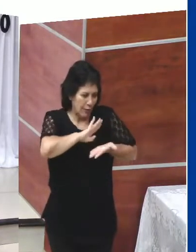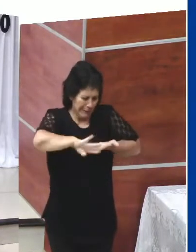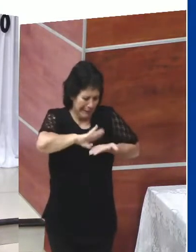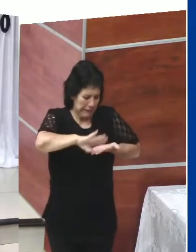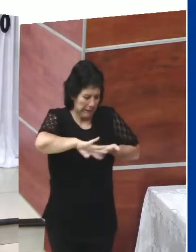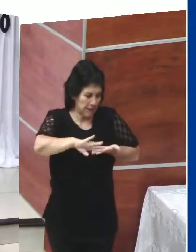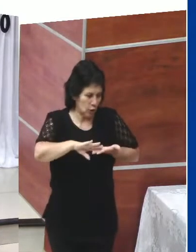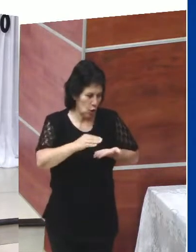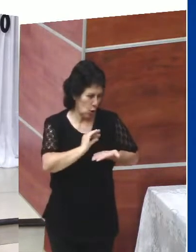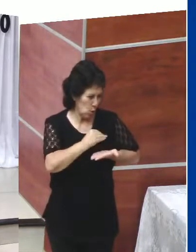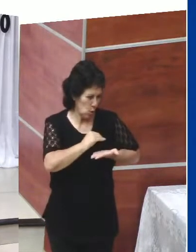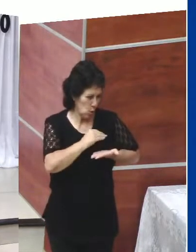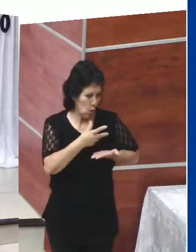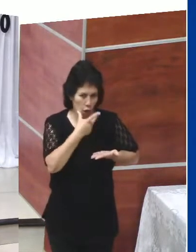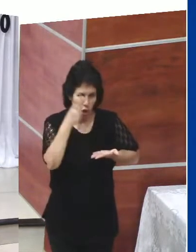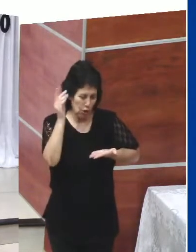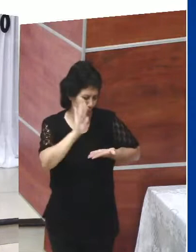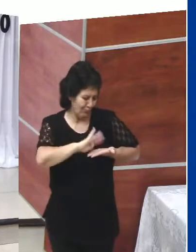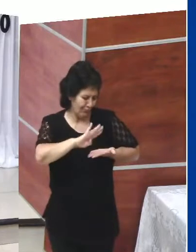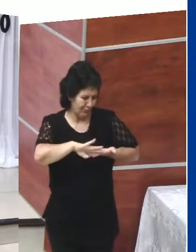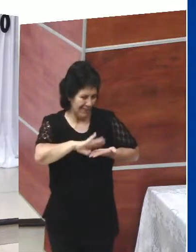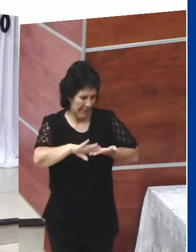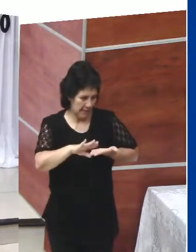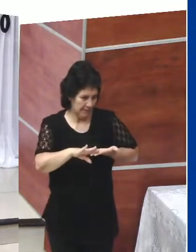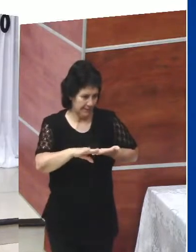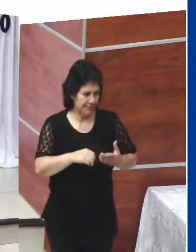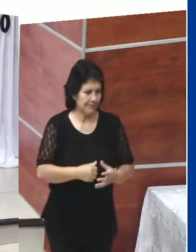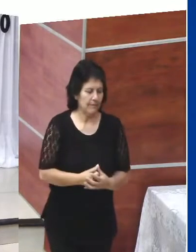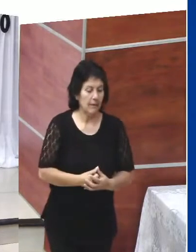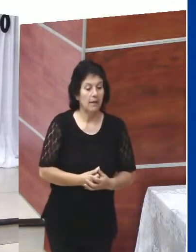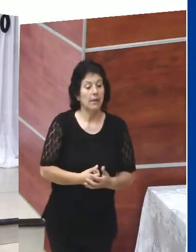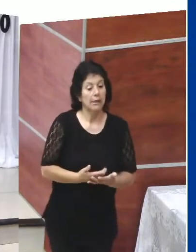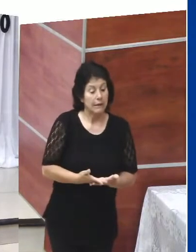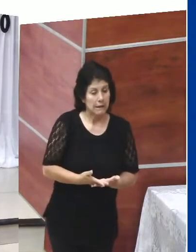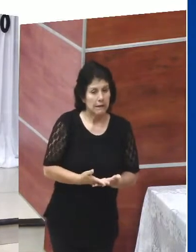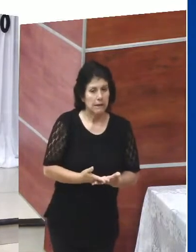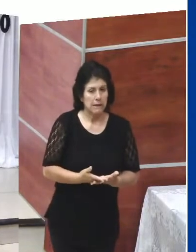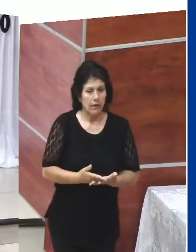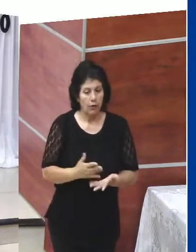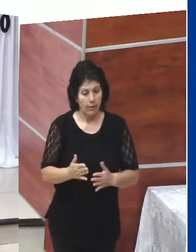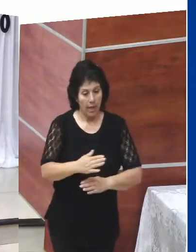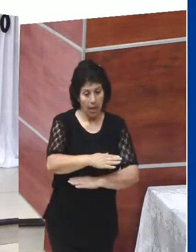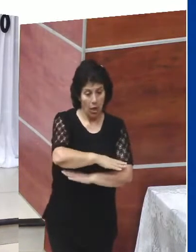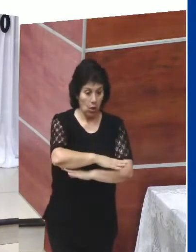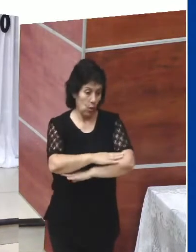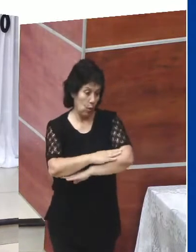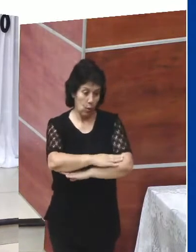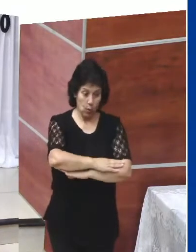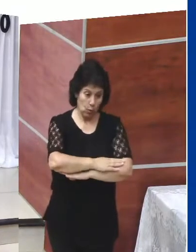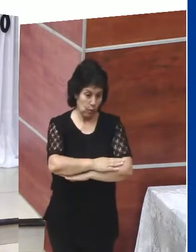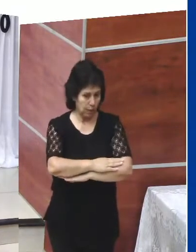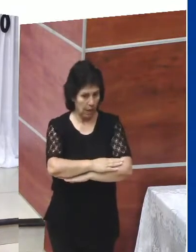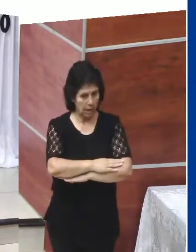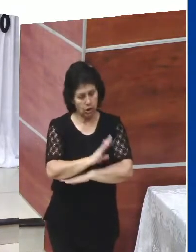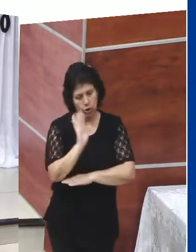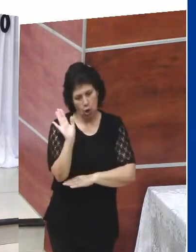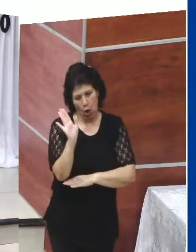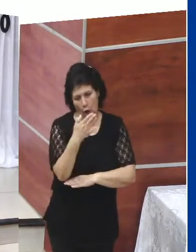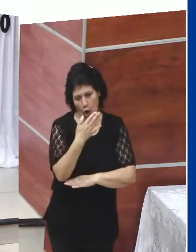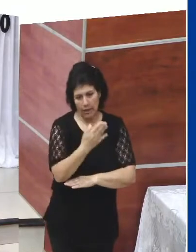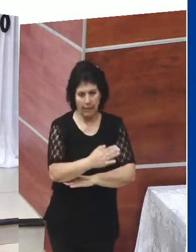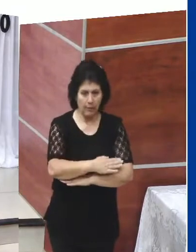cambio que es muy difícil en el hombre, que es cambiar la actitud. Para cambiar